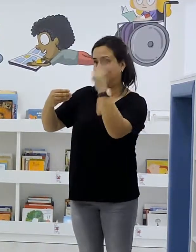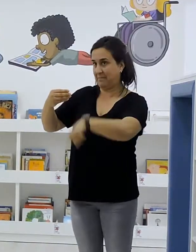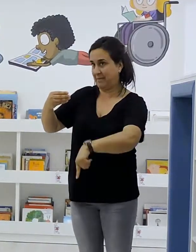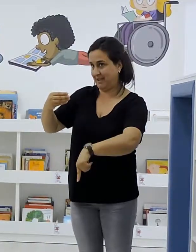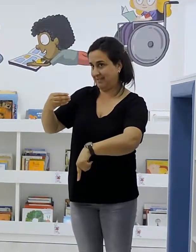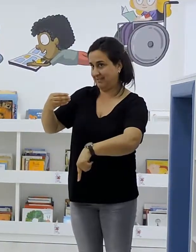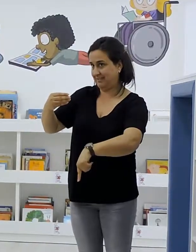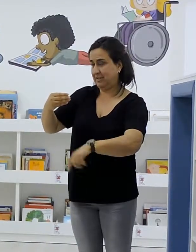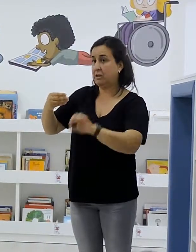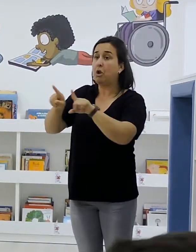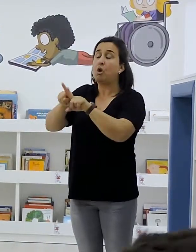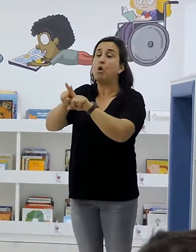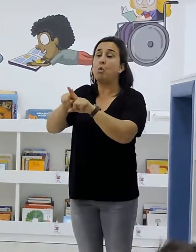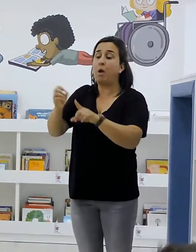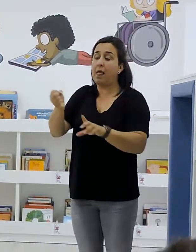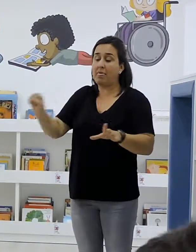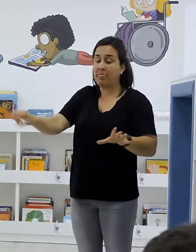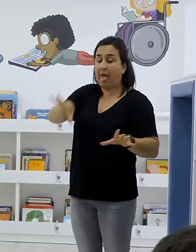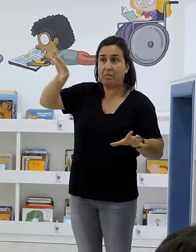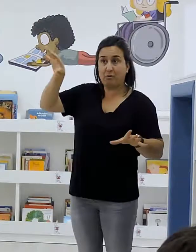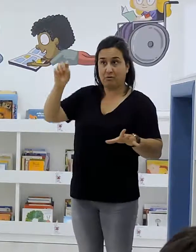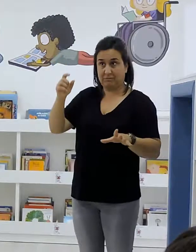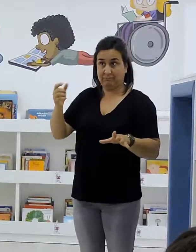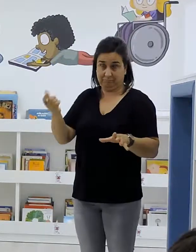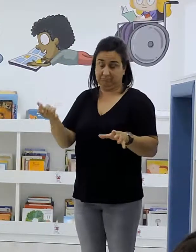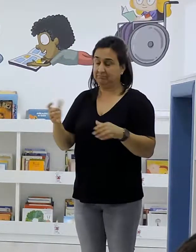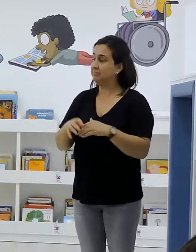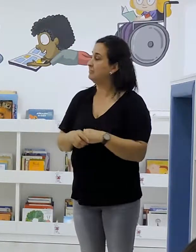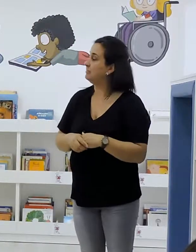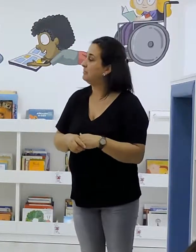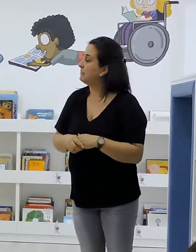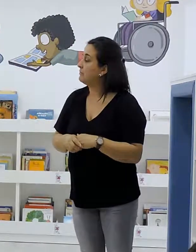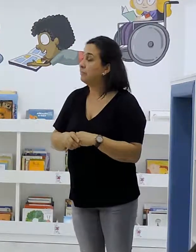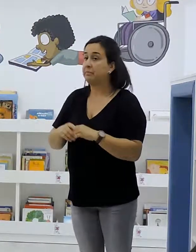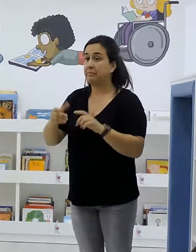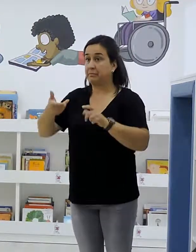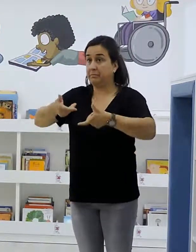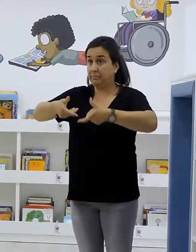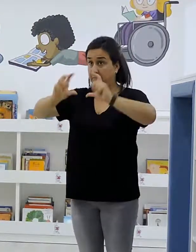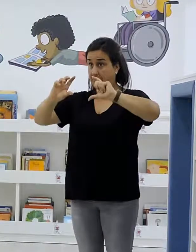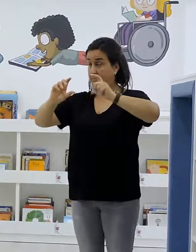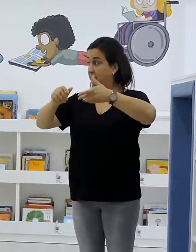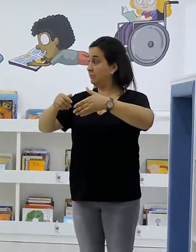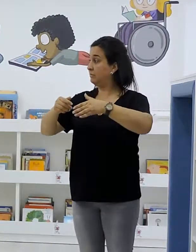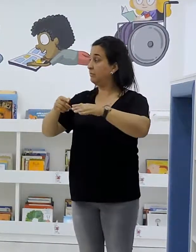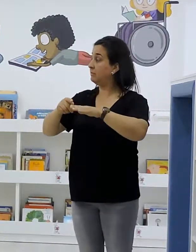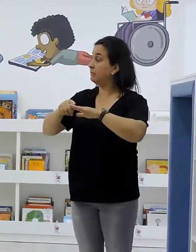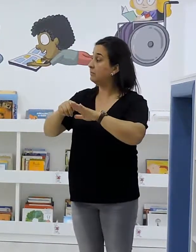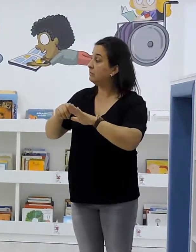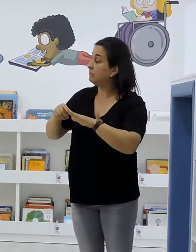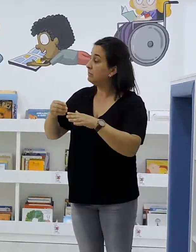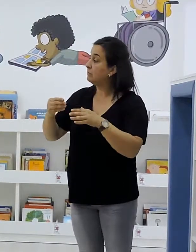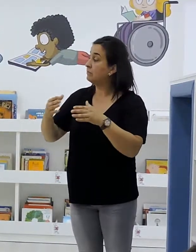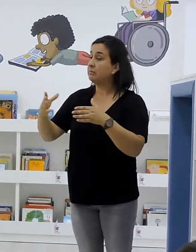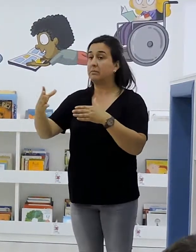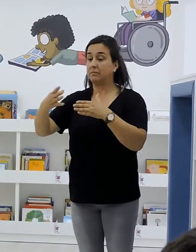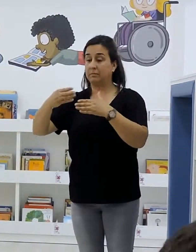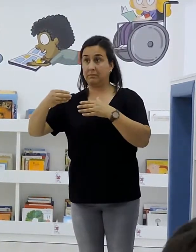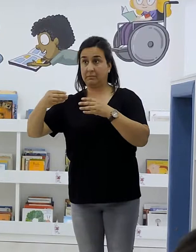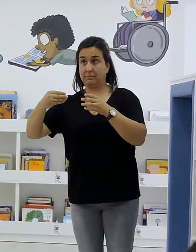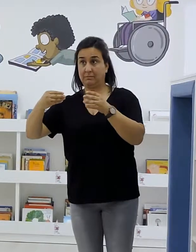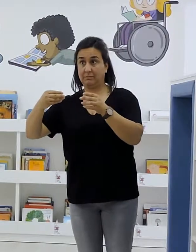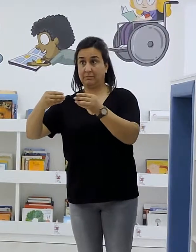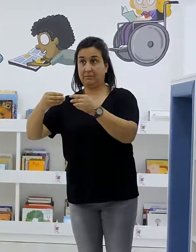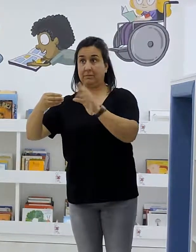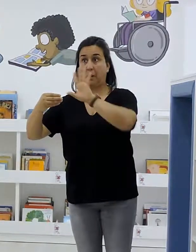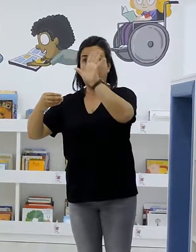Como si fuese un dado, una ficha de dominó, ¿verdad? Algo así. Por el otro lado, es igual. Bueno, es importante tapar este punto, para